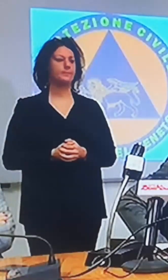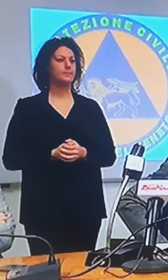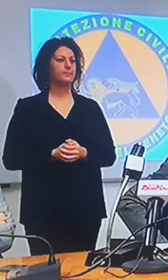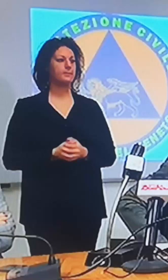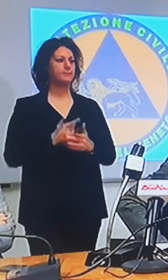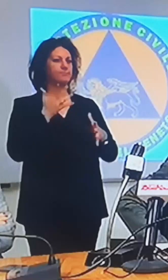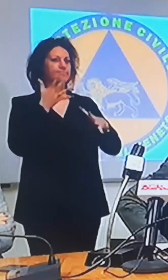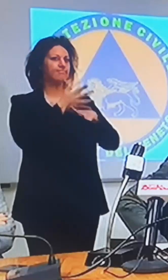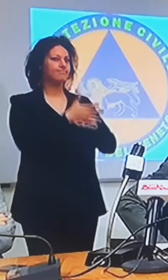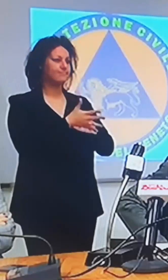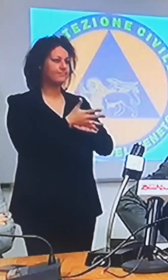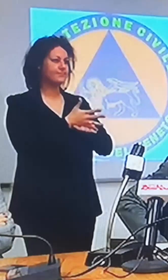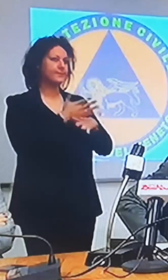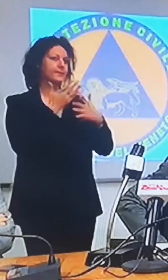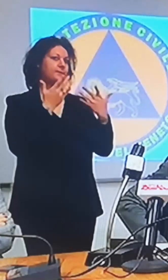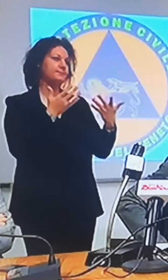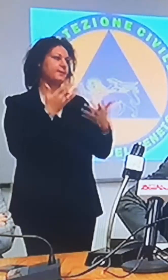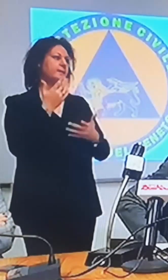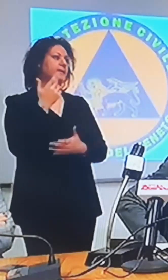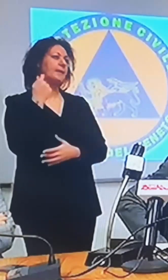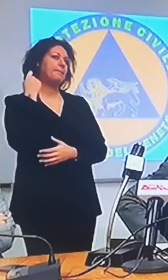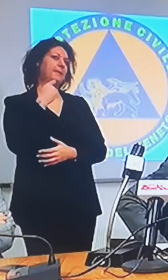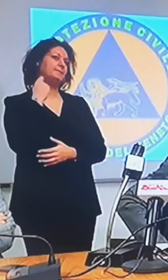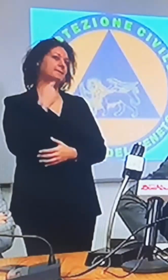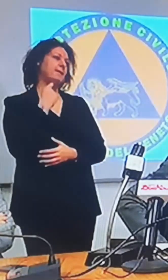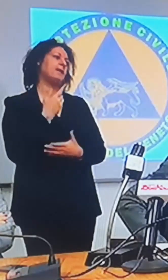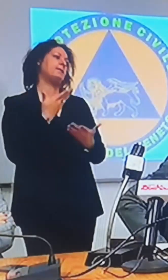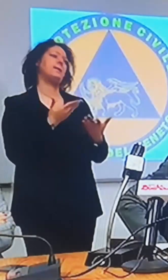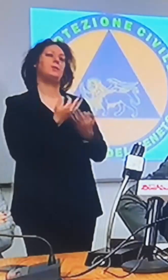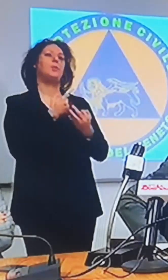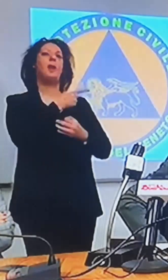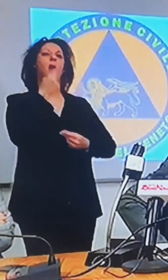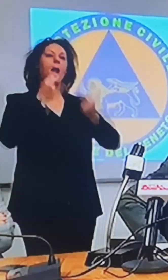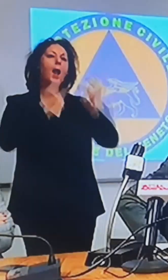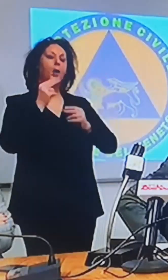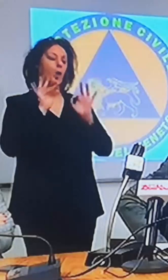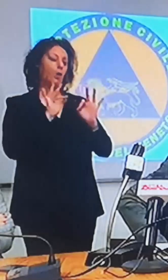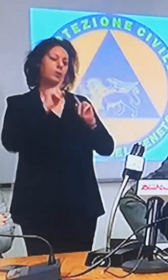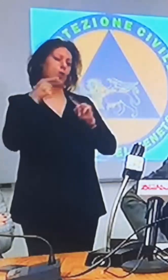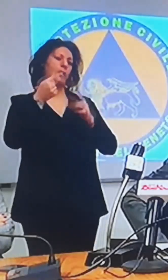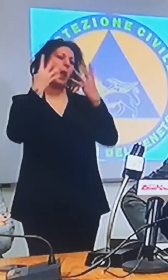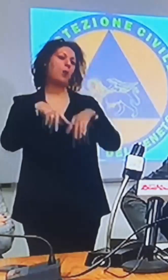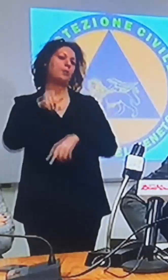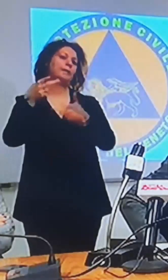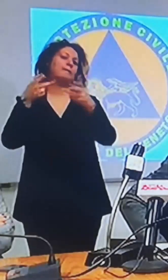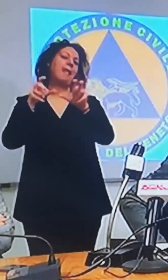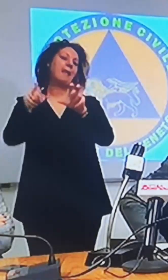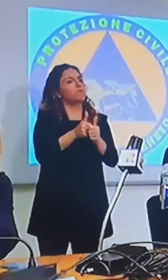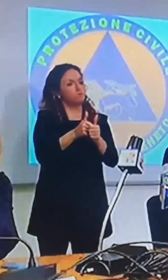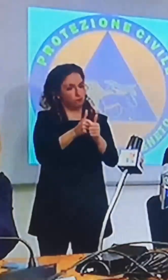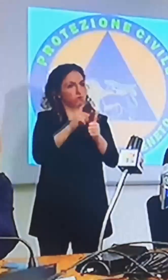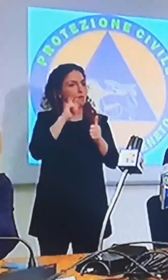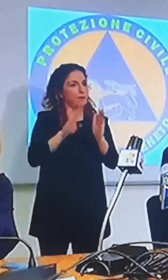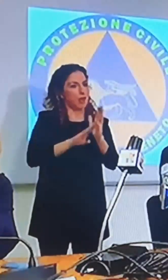Però, Presidente, lei va poi a cercarselo Crozza No. con il lanternino, eh? Ah beh, ma questa è una